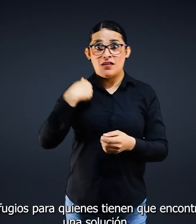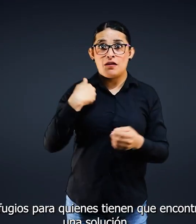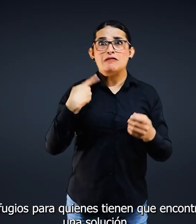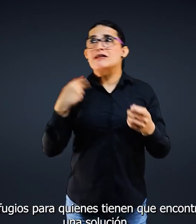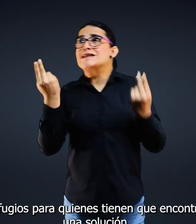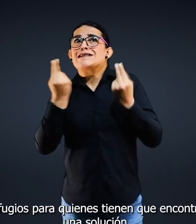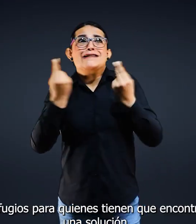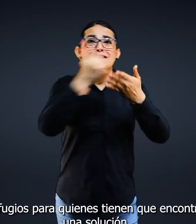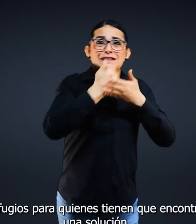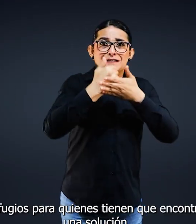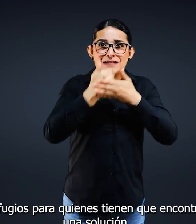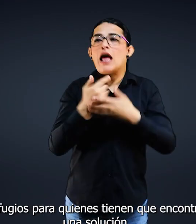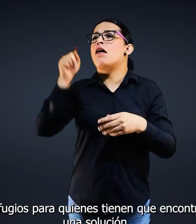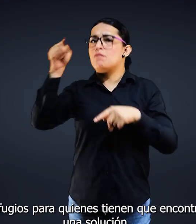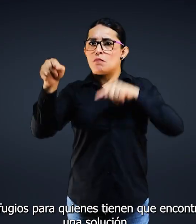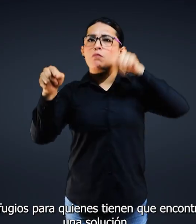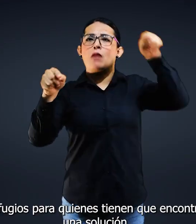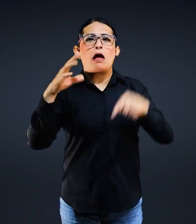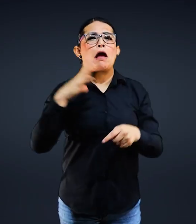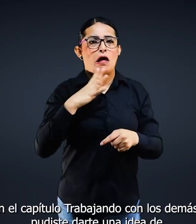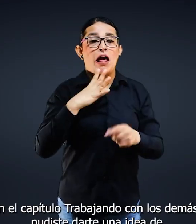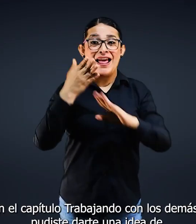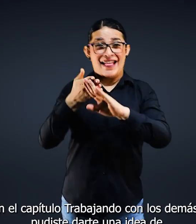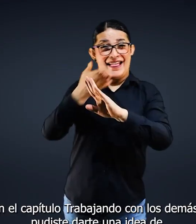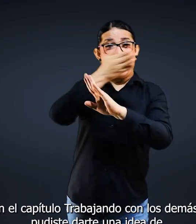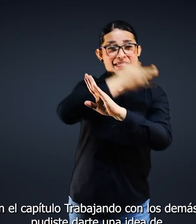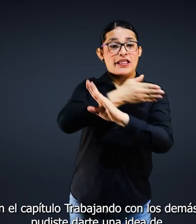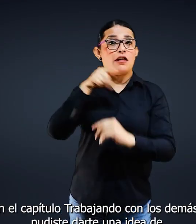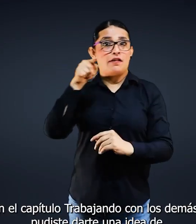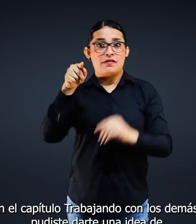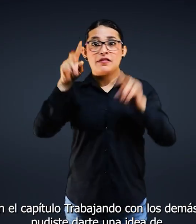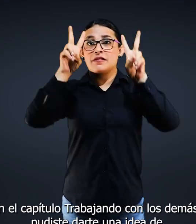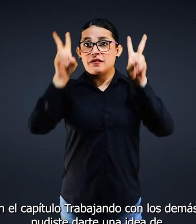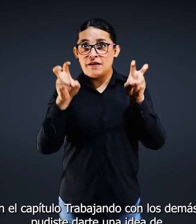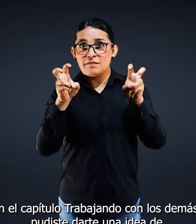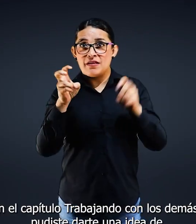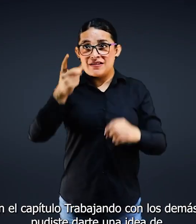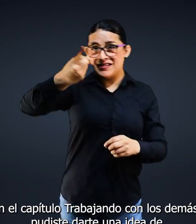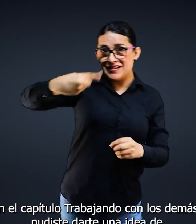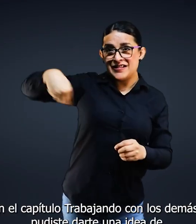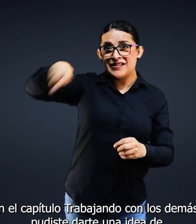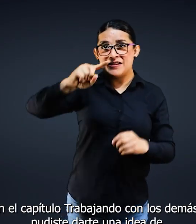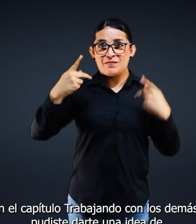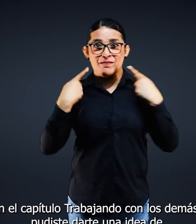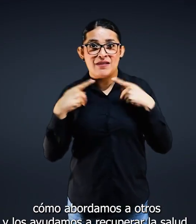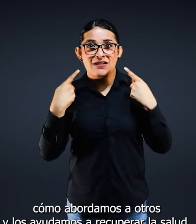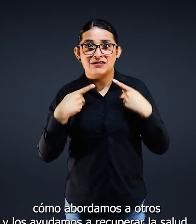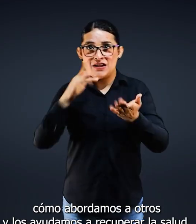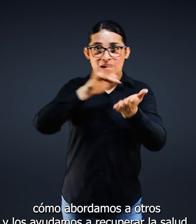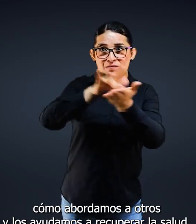refugios para quienes tienen que encontrar una solución. En el capítulo Trabajando con los demás, pudiste darte una idea de cómo abordamos